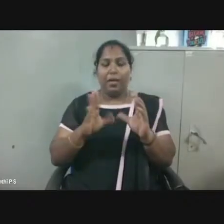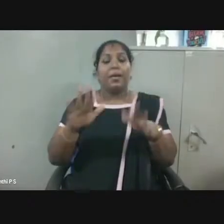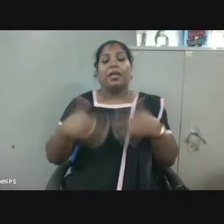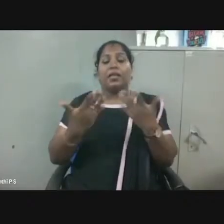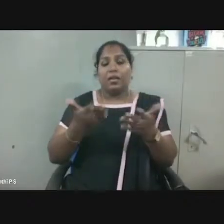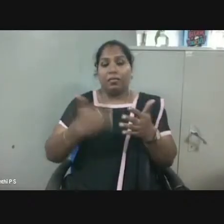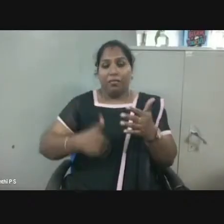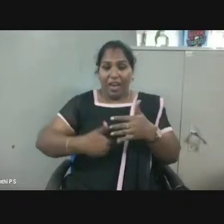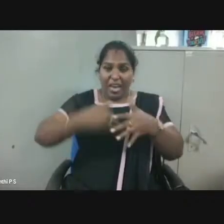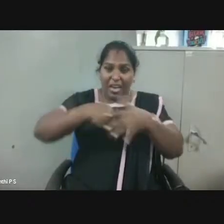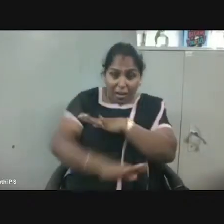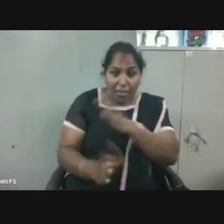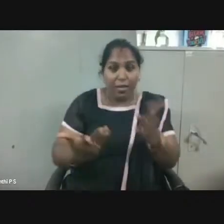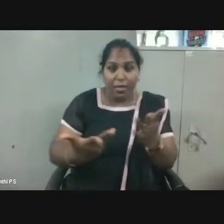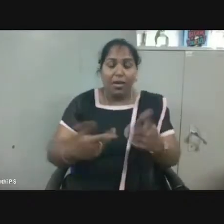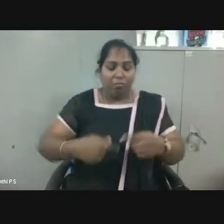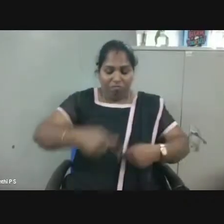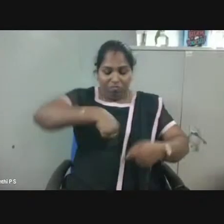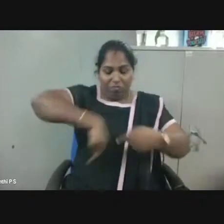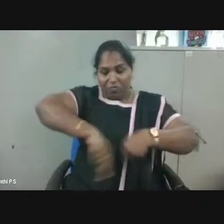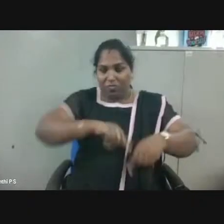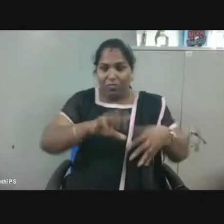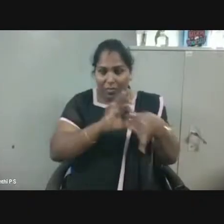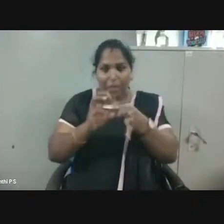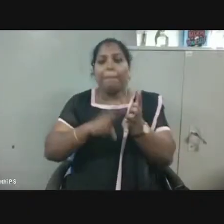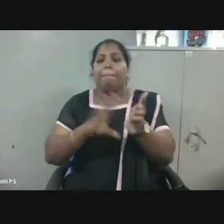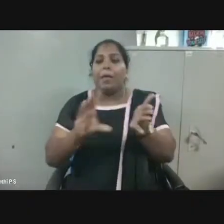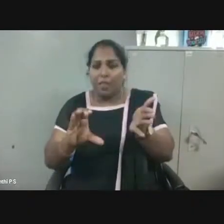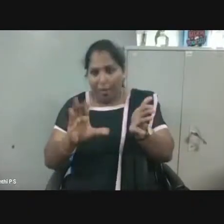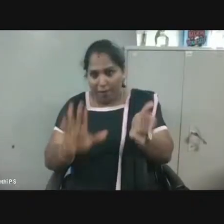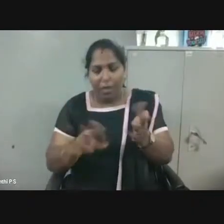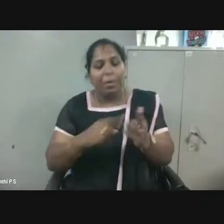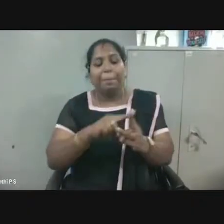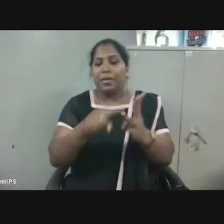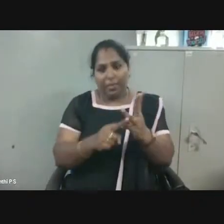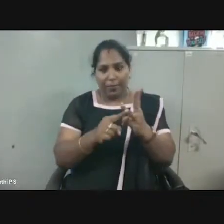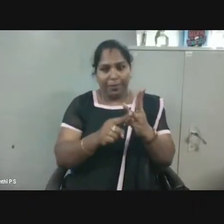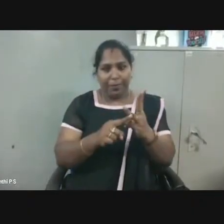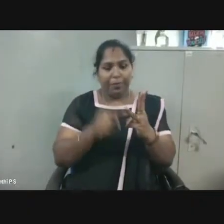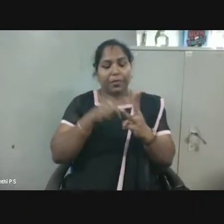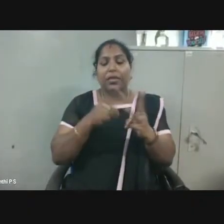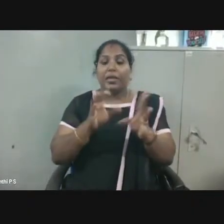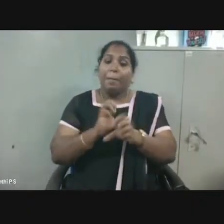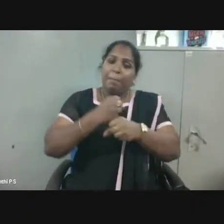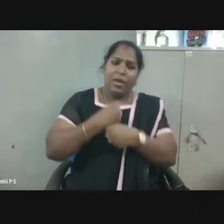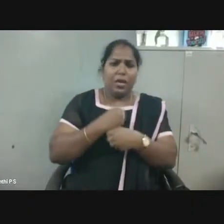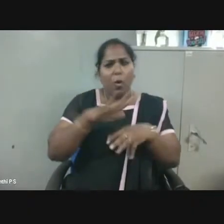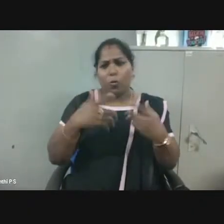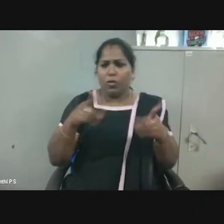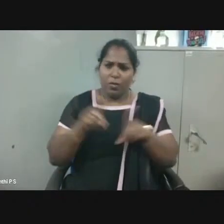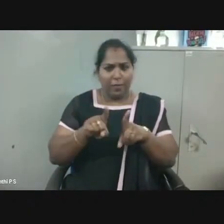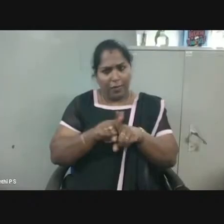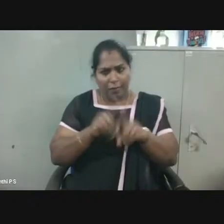പറയുന്നത്. യൂഷ്വലി നമ്മുടെ ഈ മസിലുകളെല്ലാം ഈ ഉണ്ടാക്കിയേക്കുന്ന ഘടന ഒന്ന് തന്നെയാണ്. അത് ഇരിക്കുന്ന സ്ഥലം